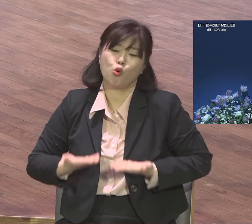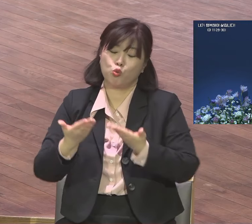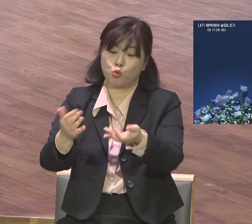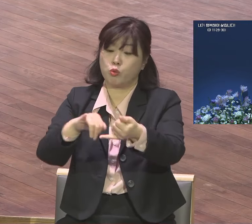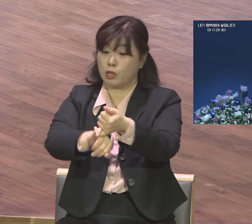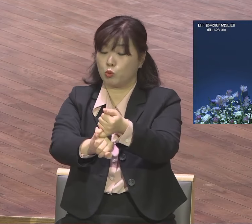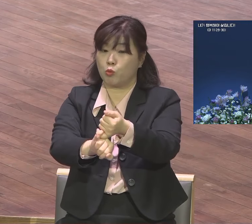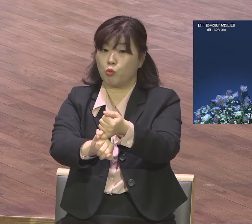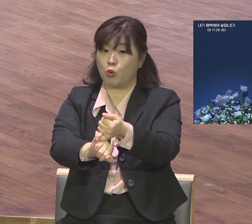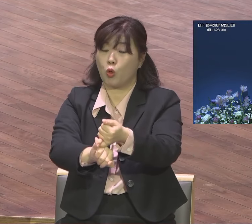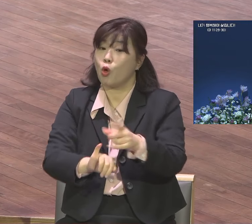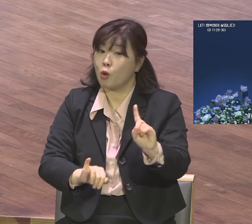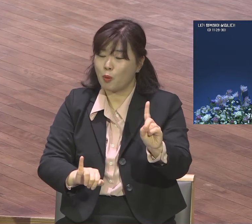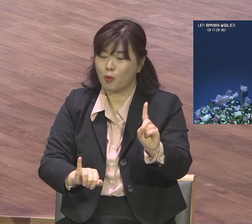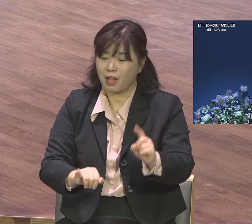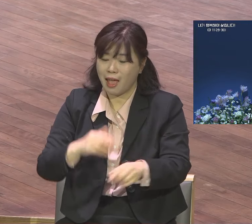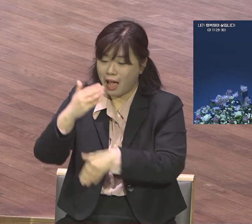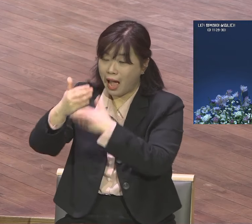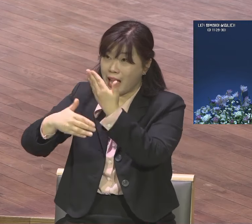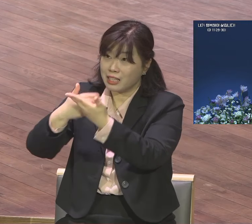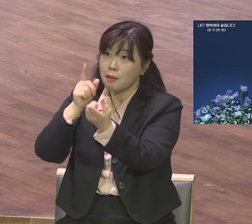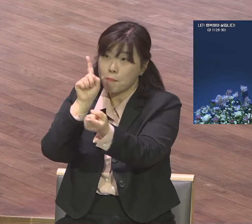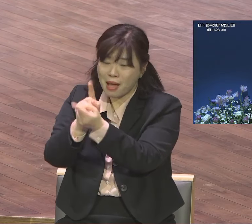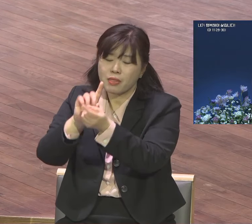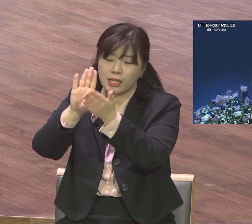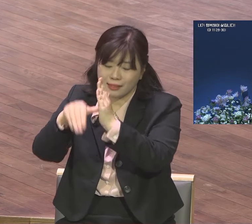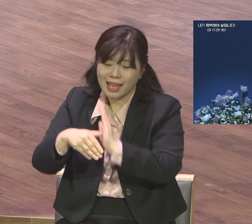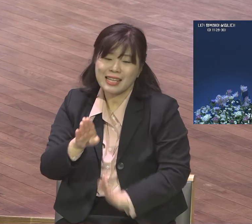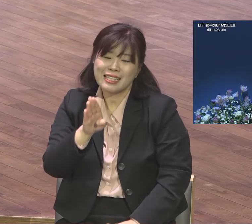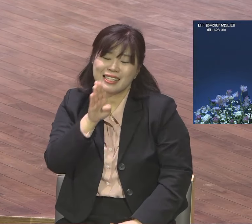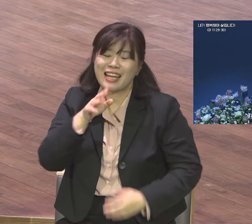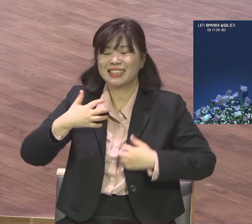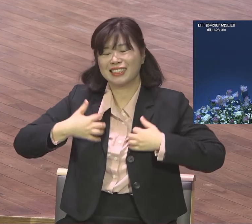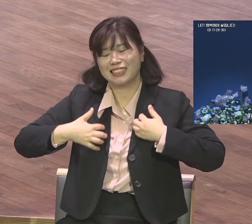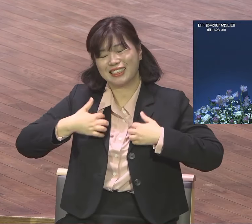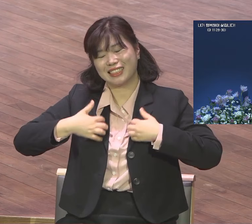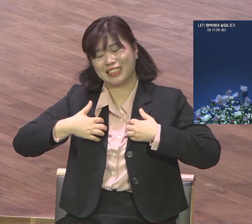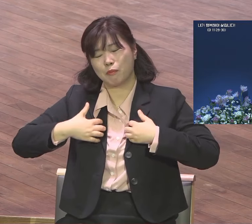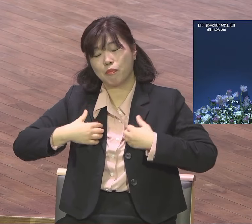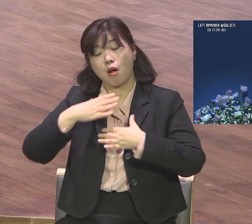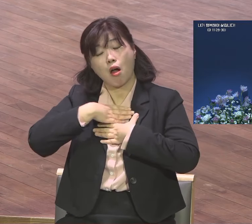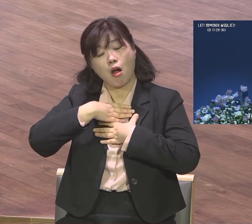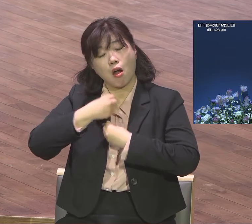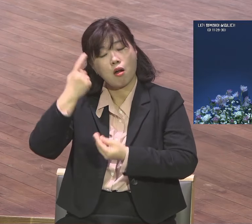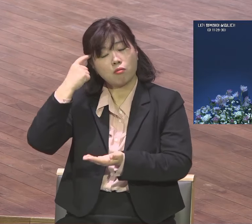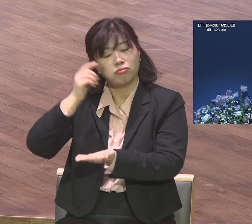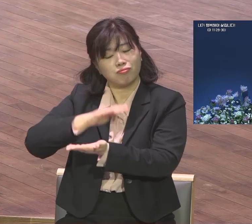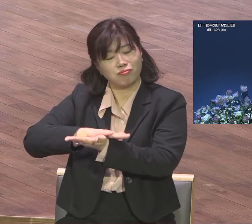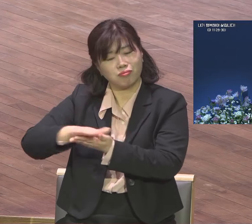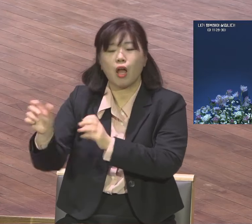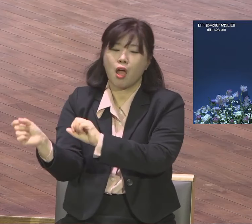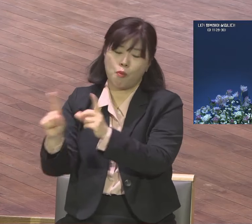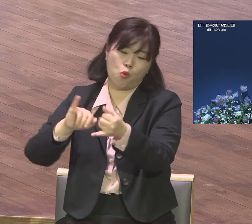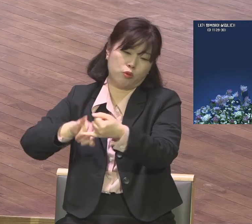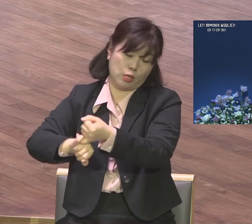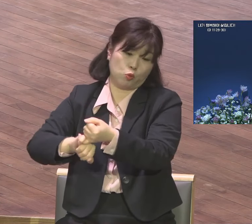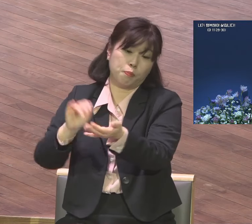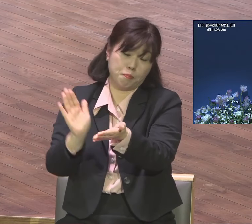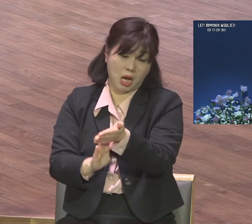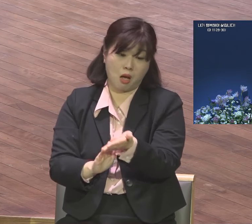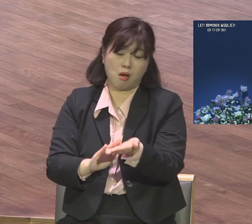평안과 기쁨을 회복시켜 주시겠다는 것입니다. 오늘 본문 말씀을 통해 예원교회 전